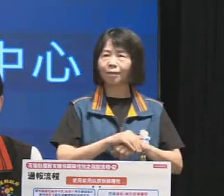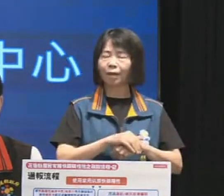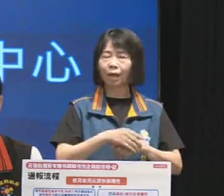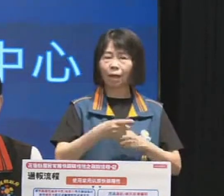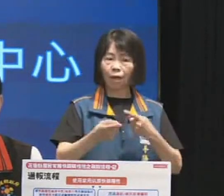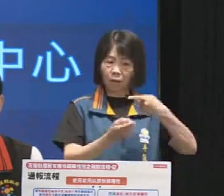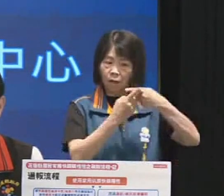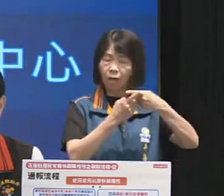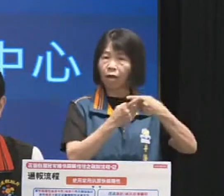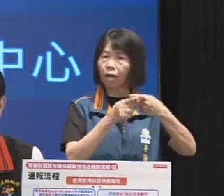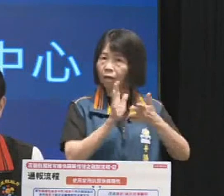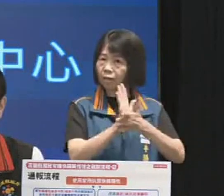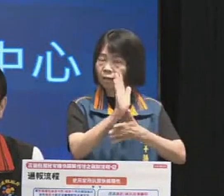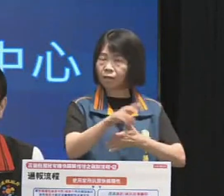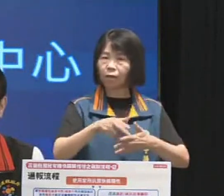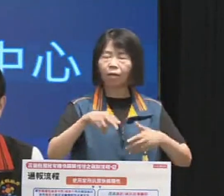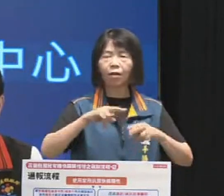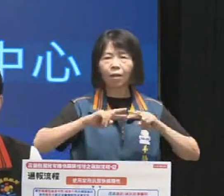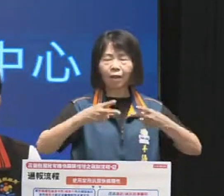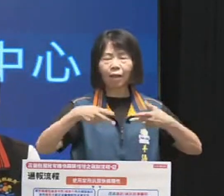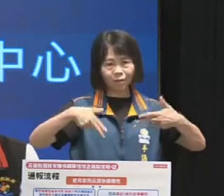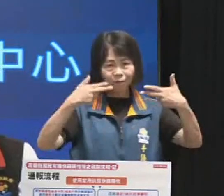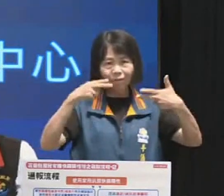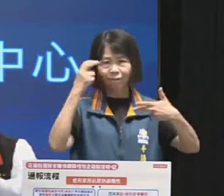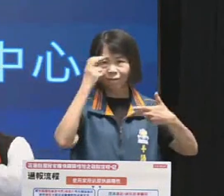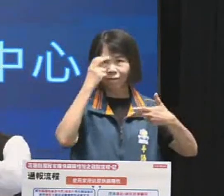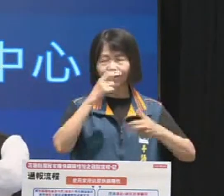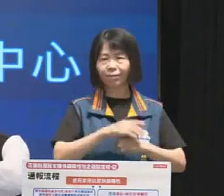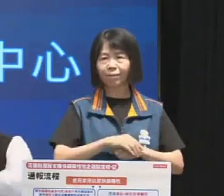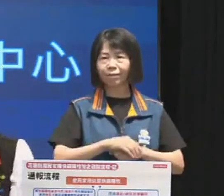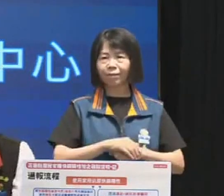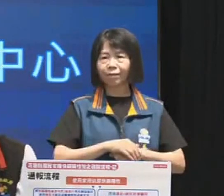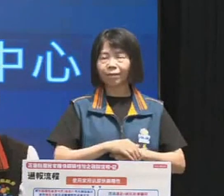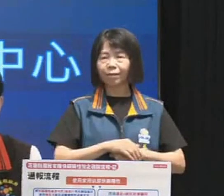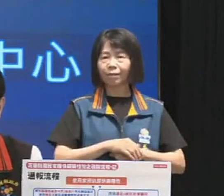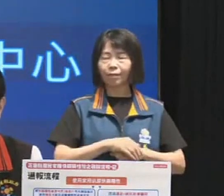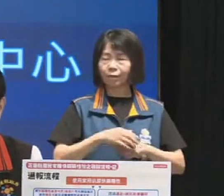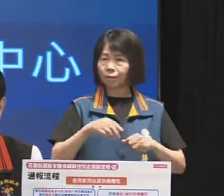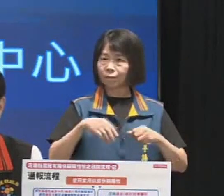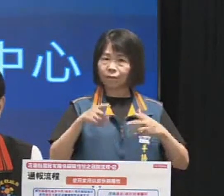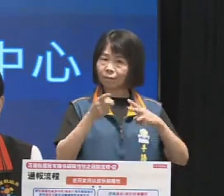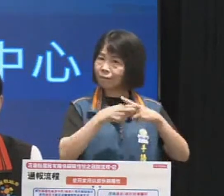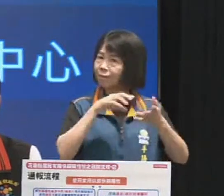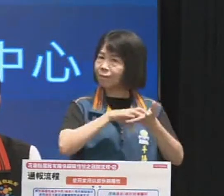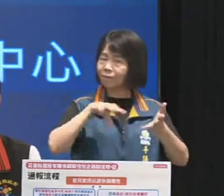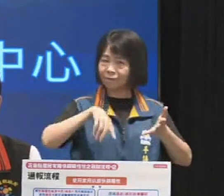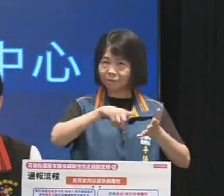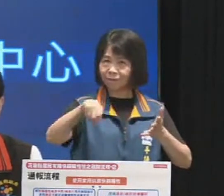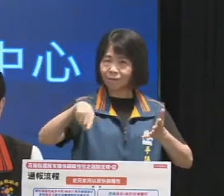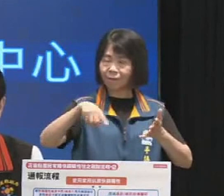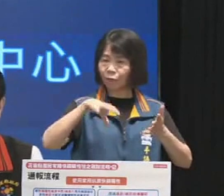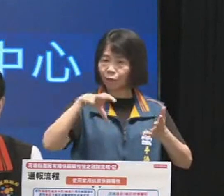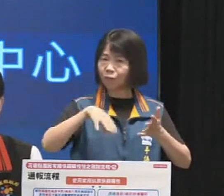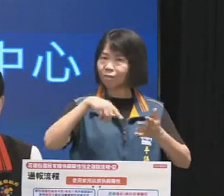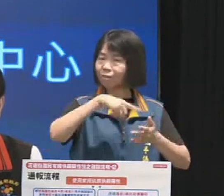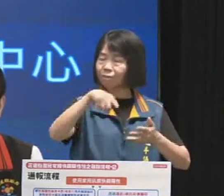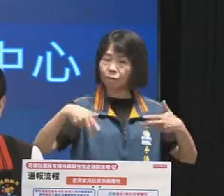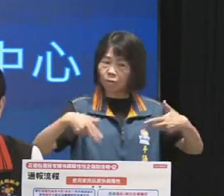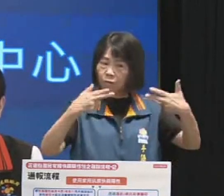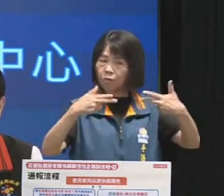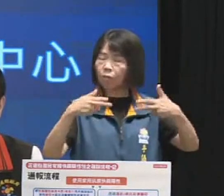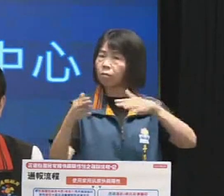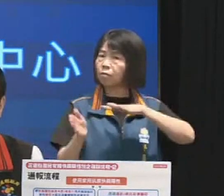哈。那同样的，这些诊所不仅仅提供视讯诊查，这些诊所也可以提